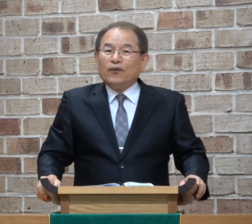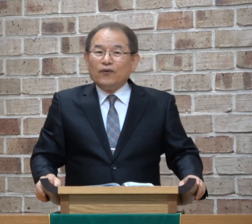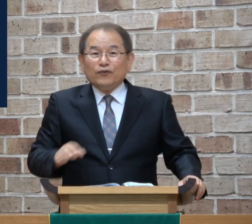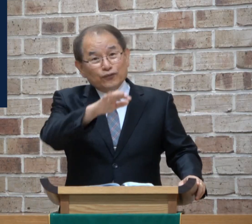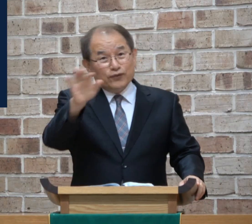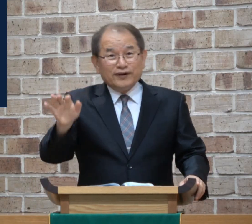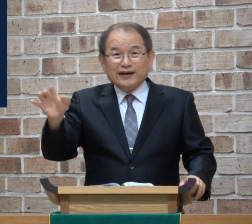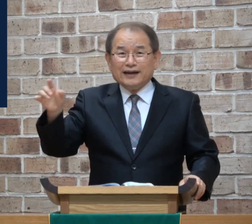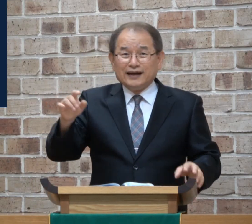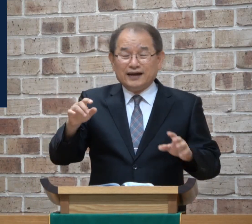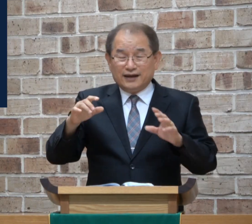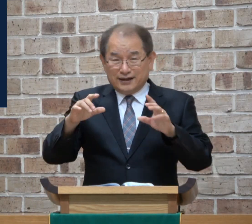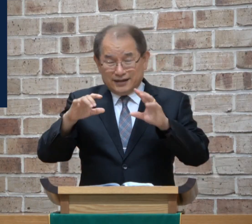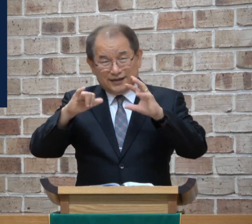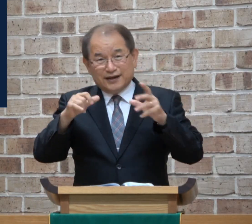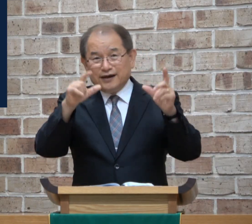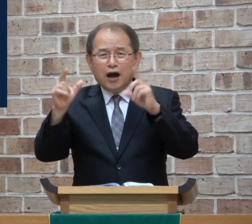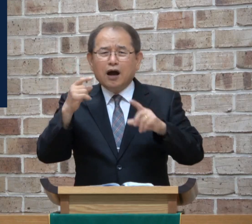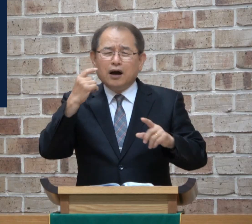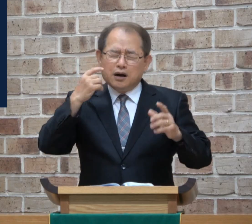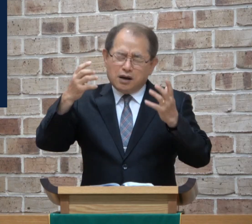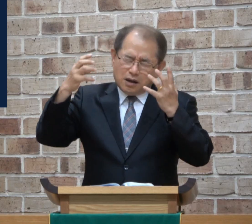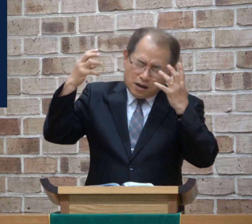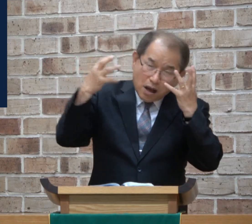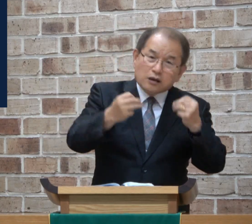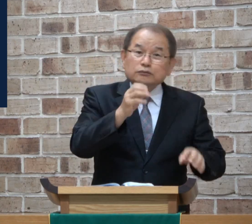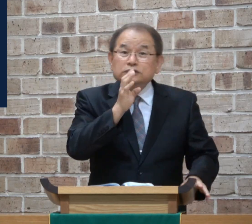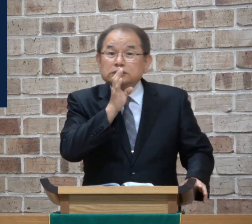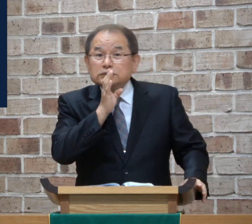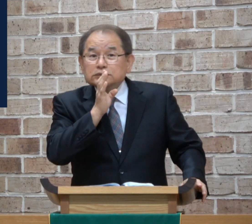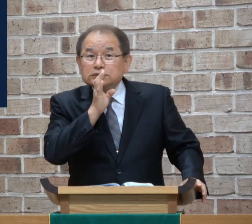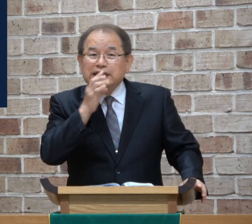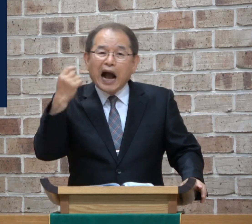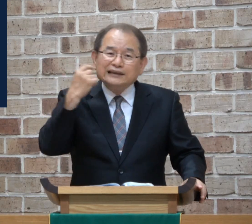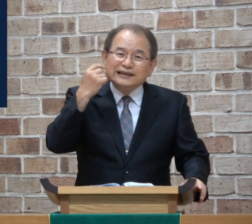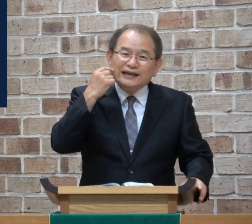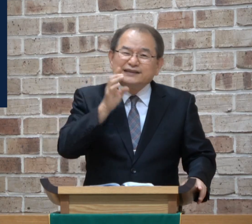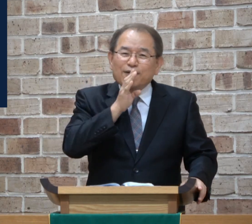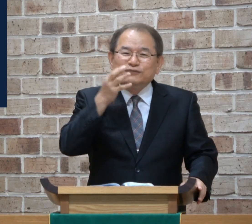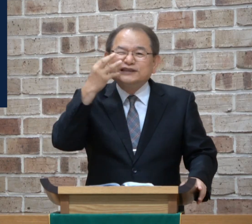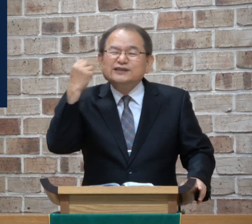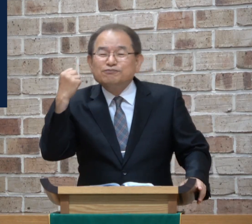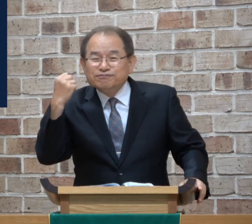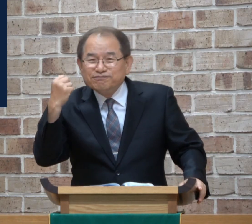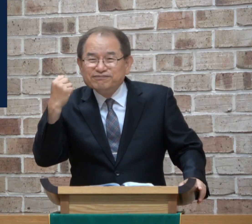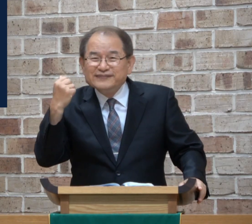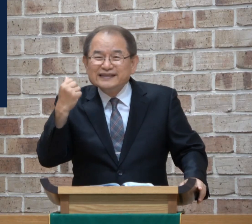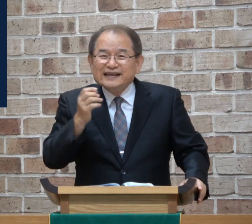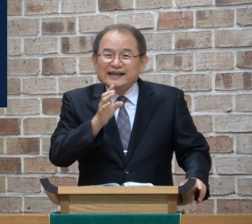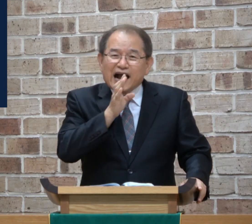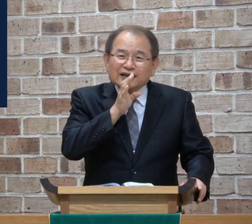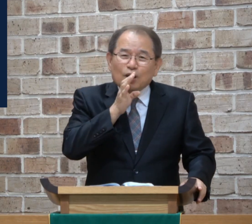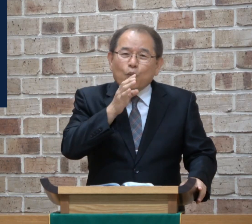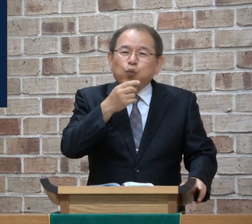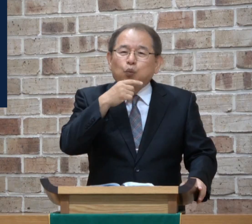존재합니다. 세상에는 가짜가 너무나 많습니다. 참기름도 그렇고요. 가짜